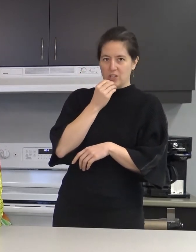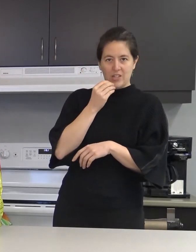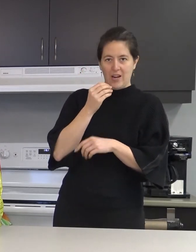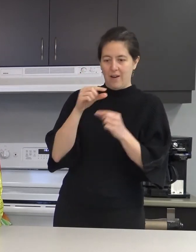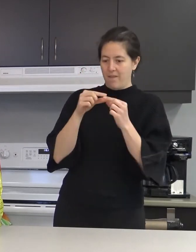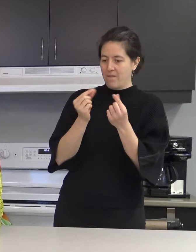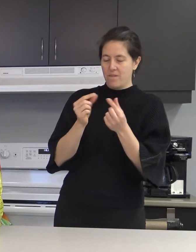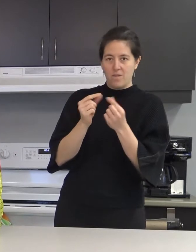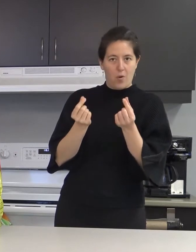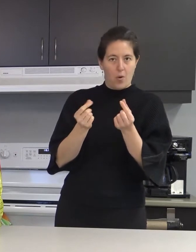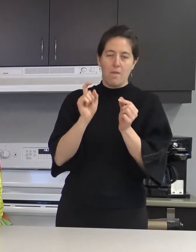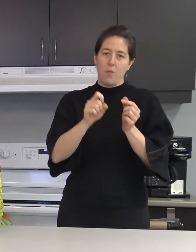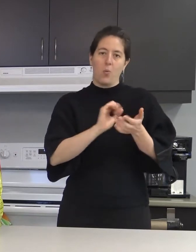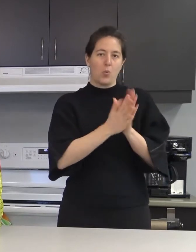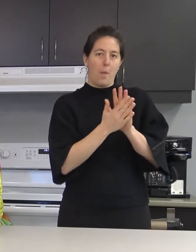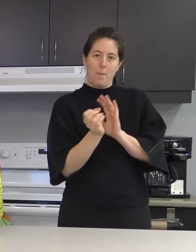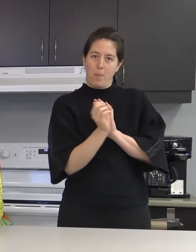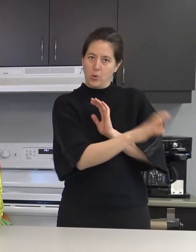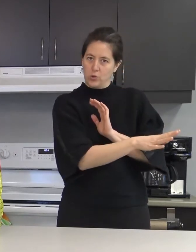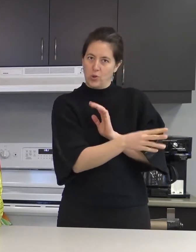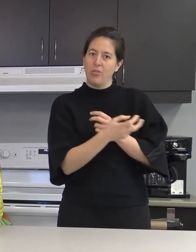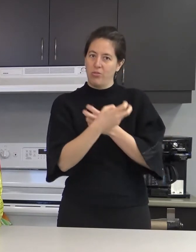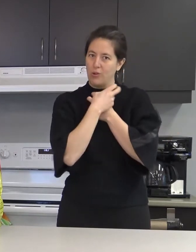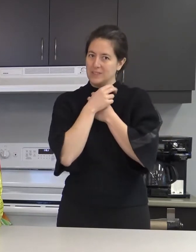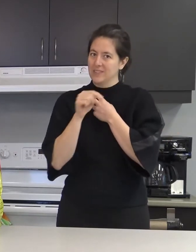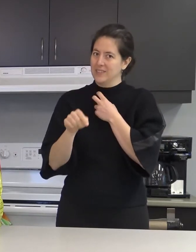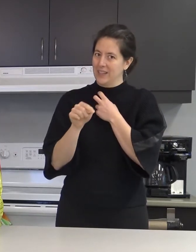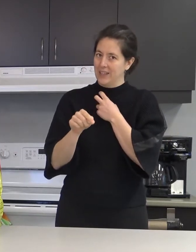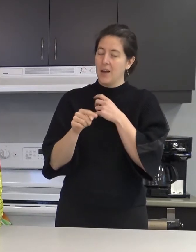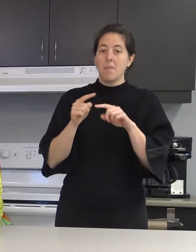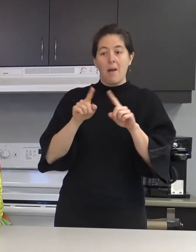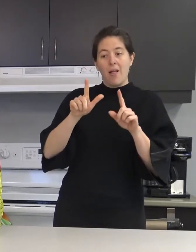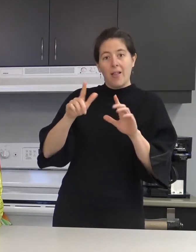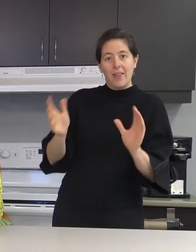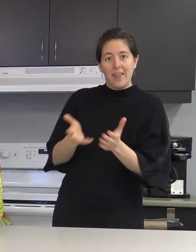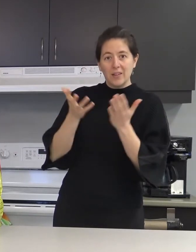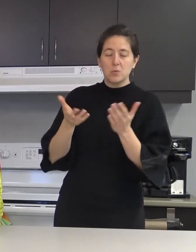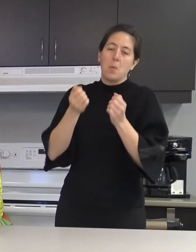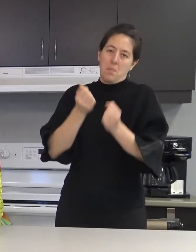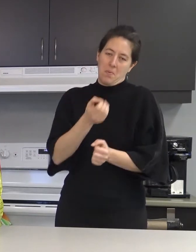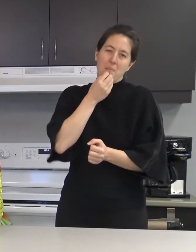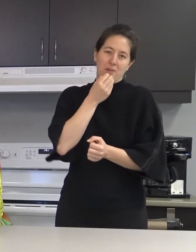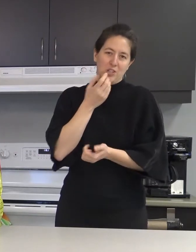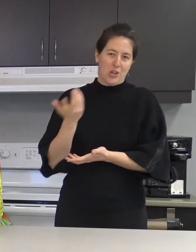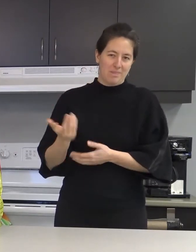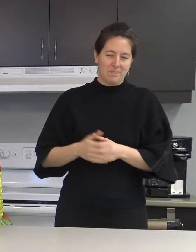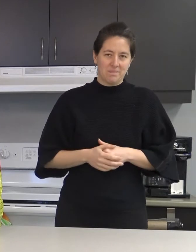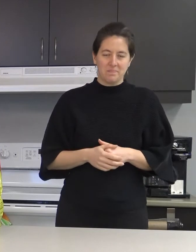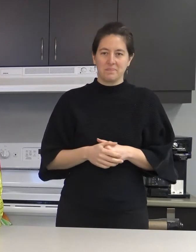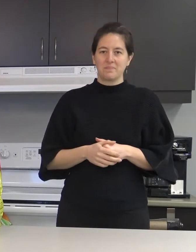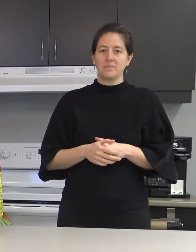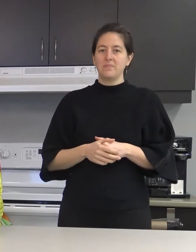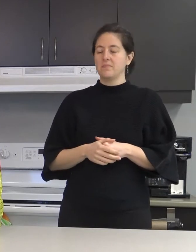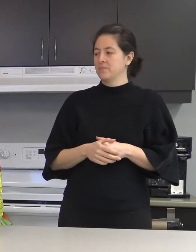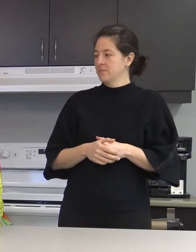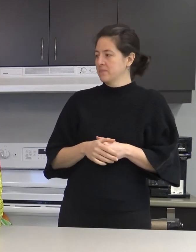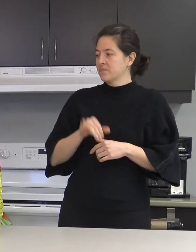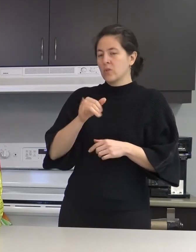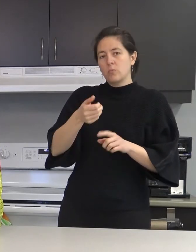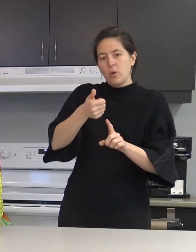qui se mangent, ce n'est pas comestible, c'est toxique. Mais les laitues, ça va. Alors, on continue de repiquer comme ça, puis on